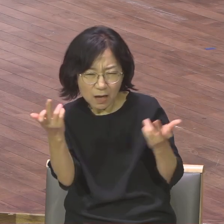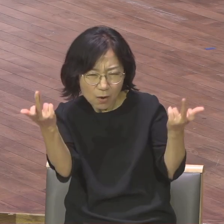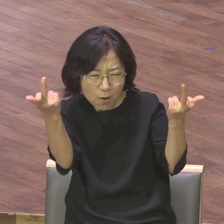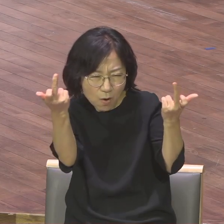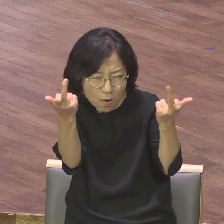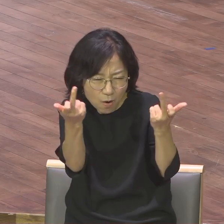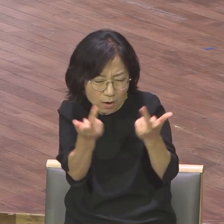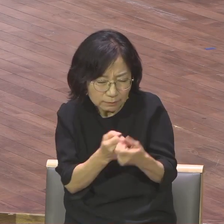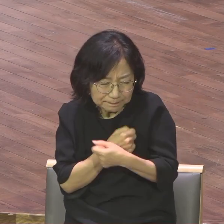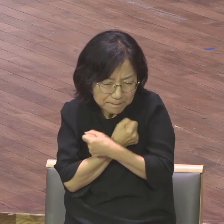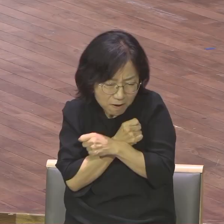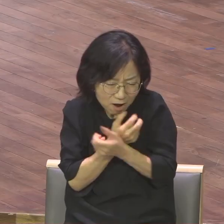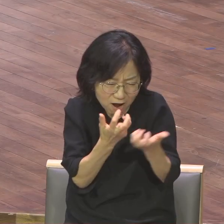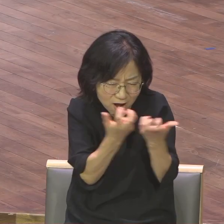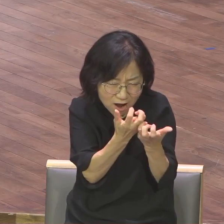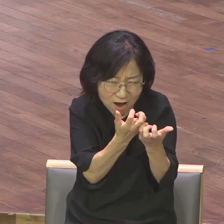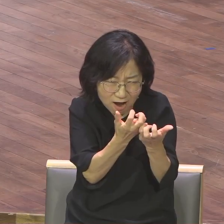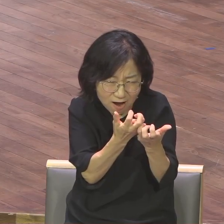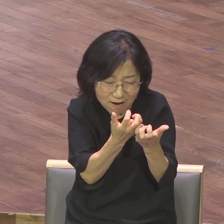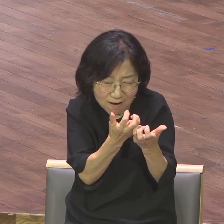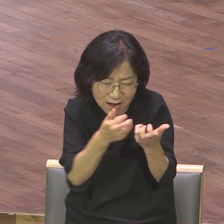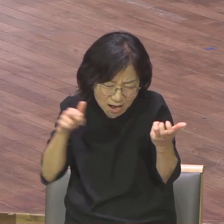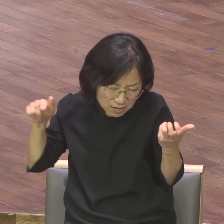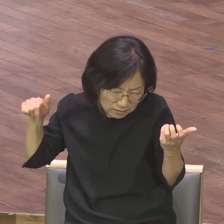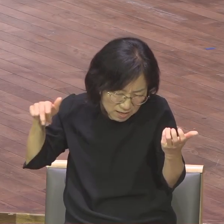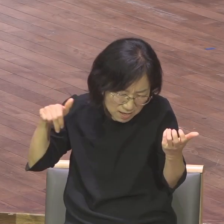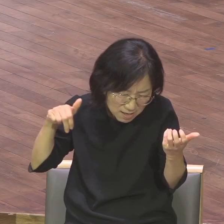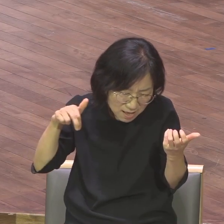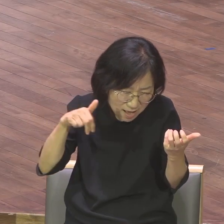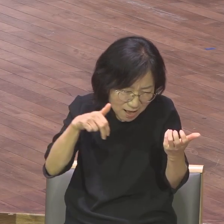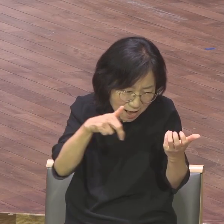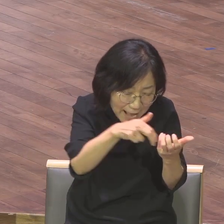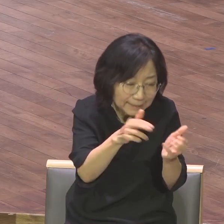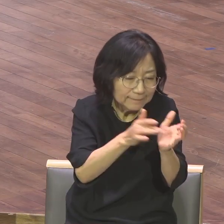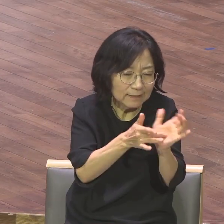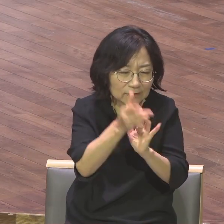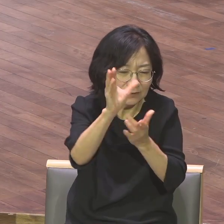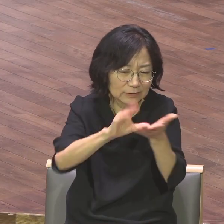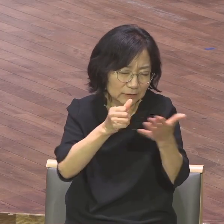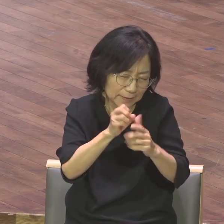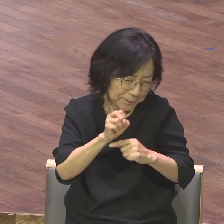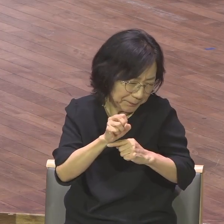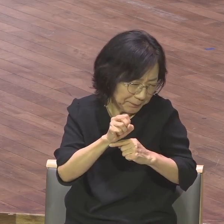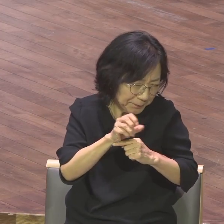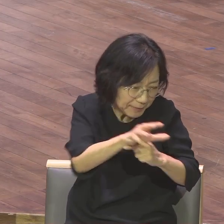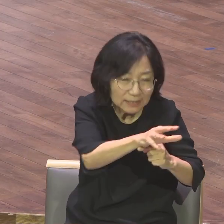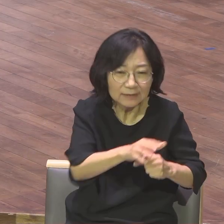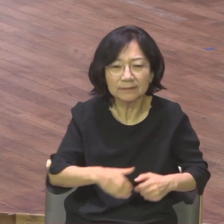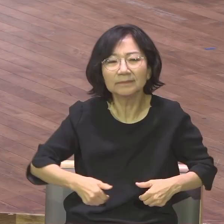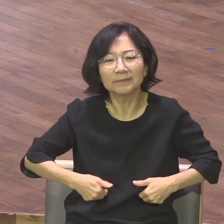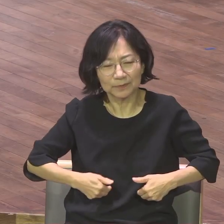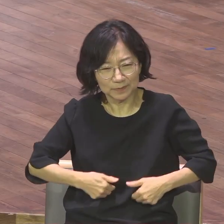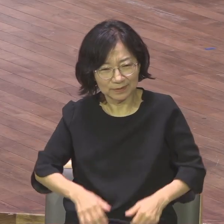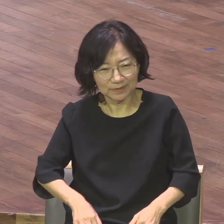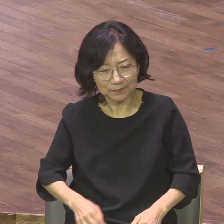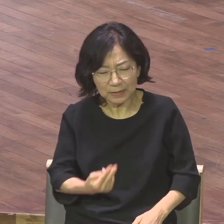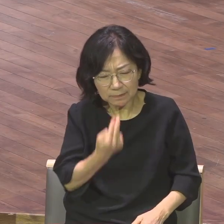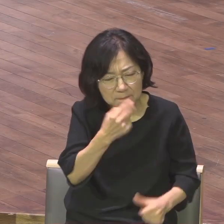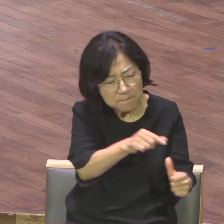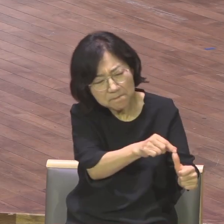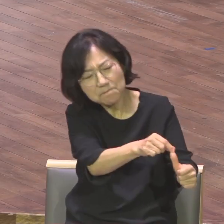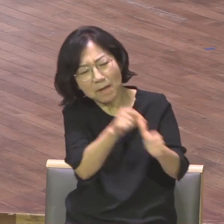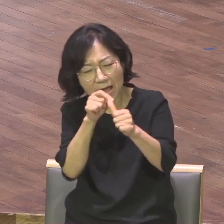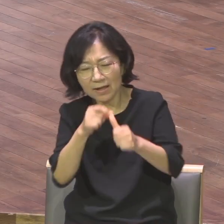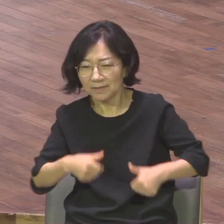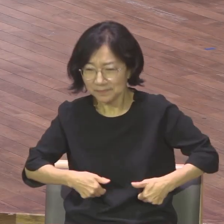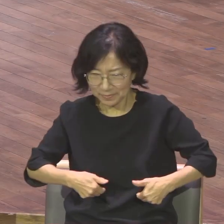그들에게 다가가서 뭐요? 예수 그리스도의 빛을 비추어 줘야 한다. 이런 생명 살리는 스케줄